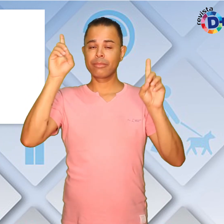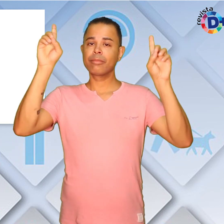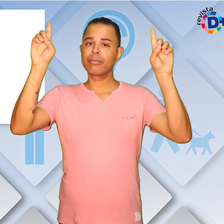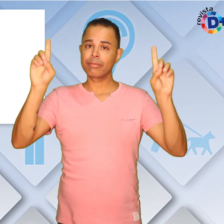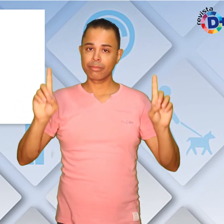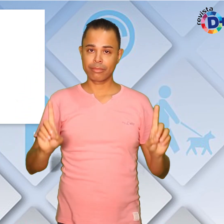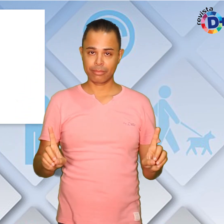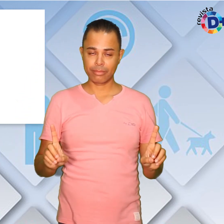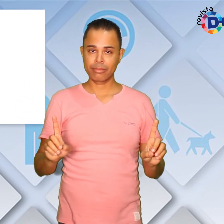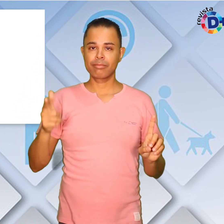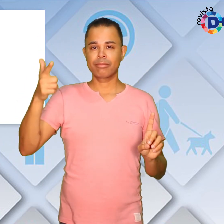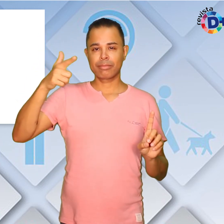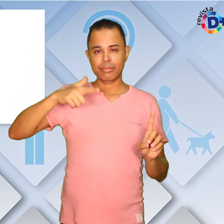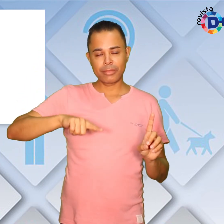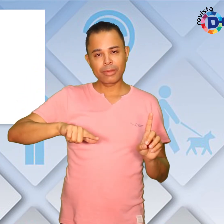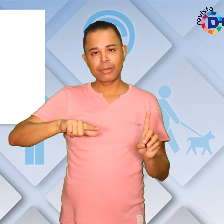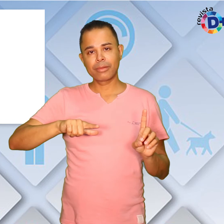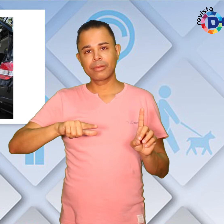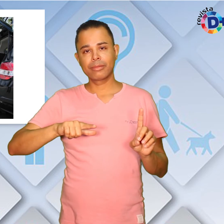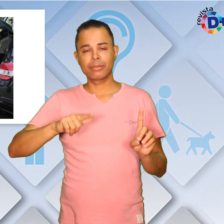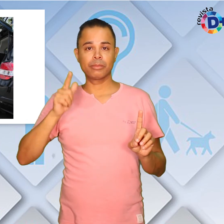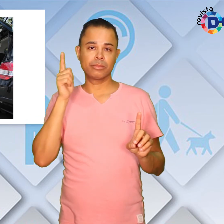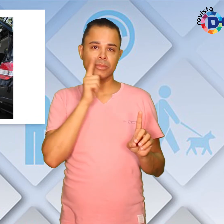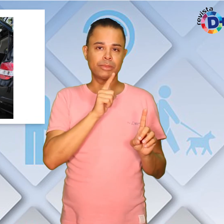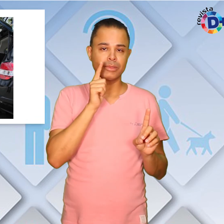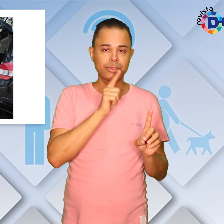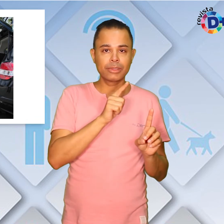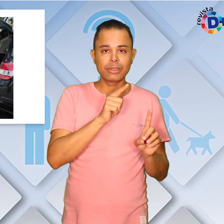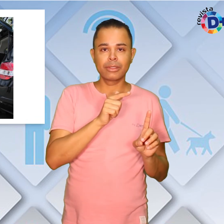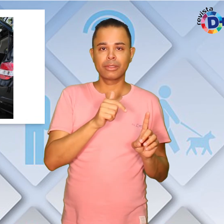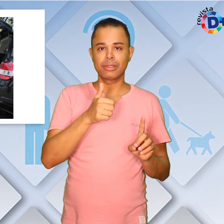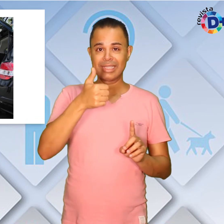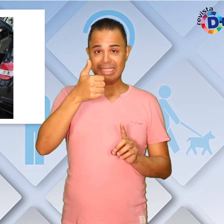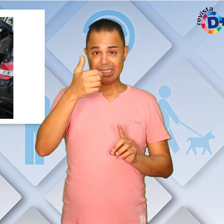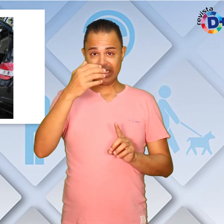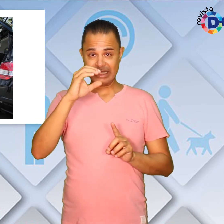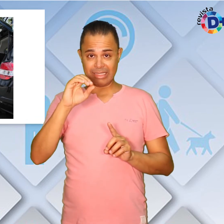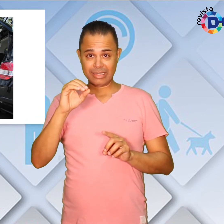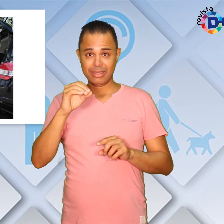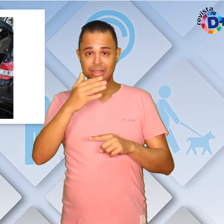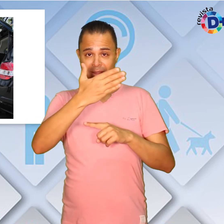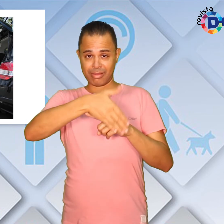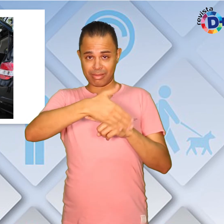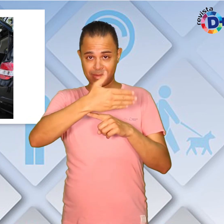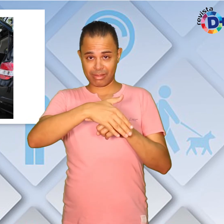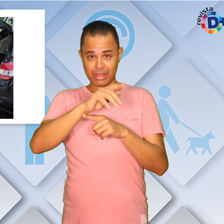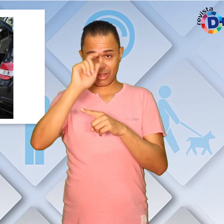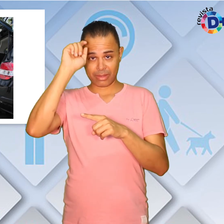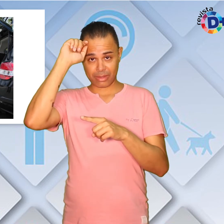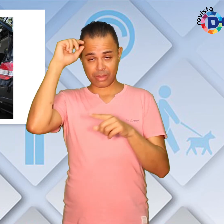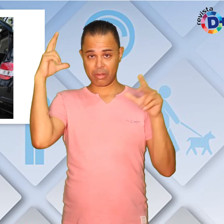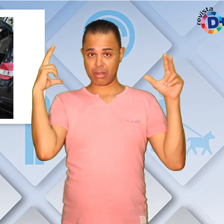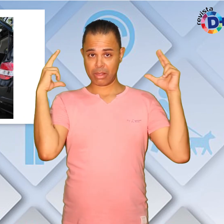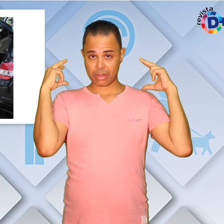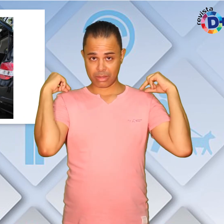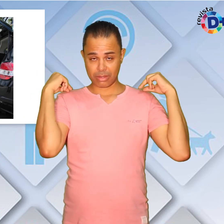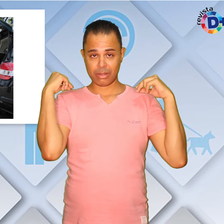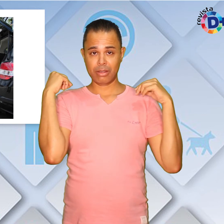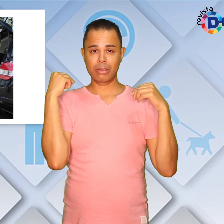também passou a ser feito por cerca de 100 táxis pretos com motoristas treinados e